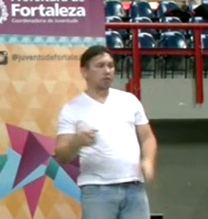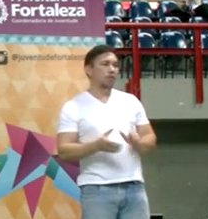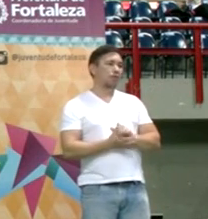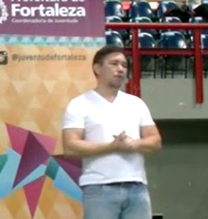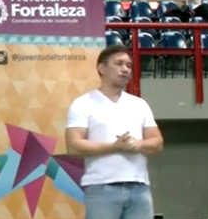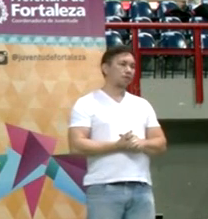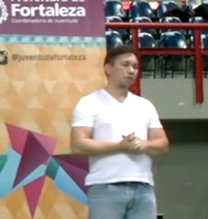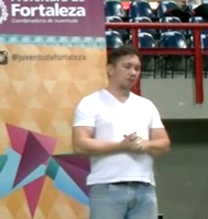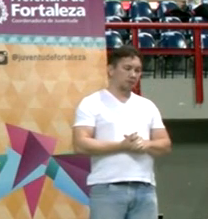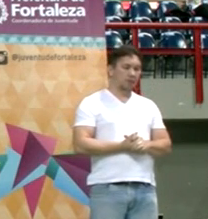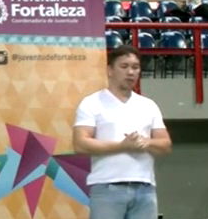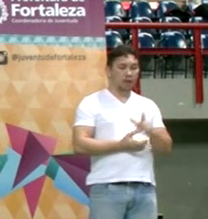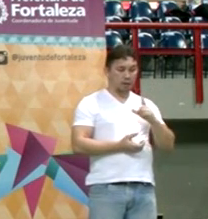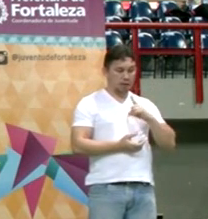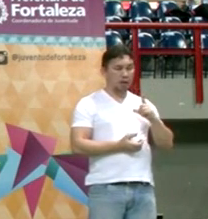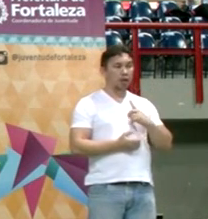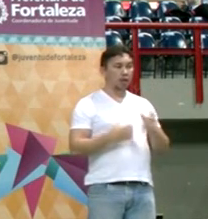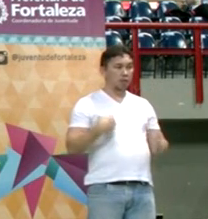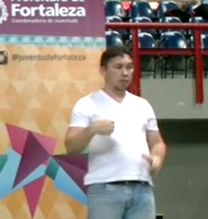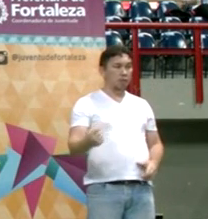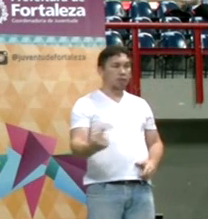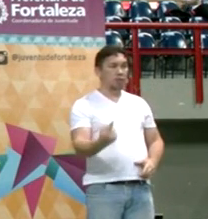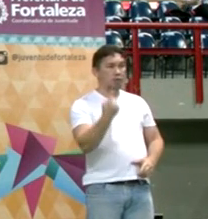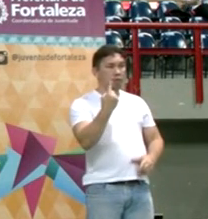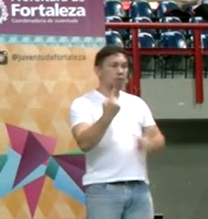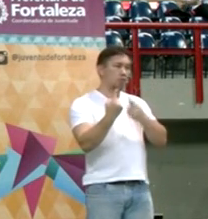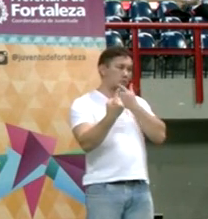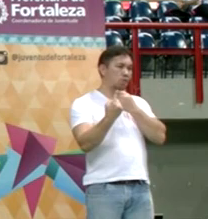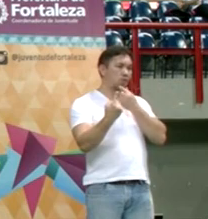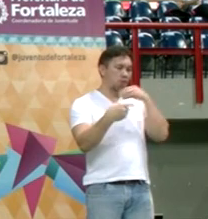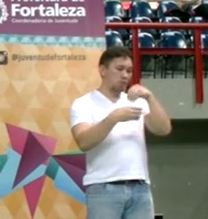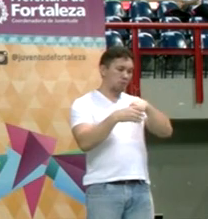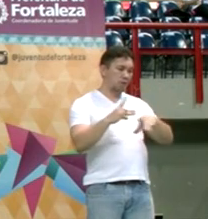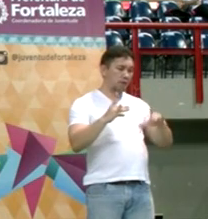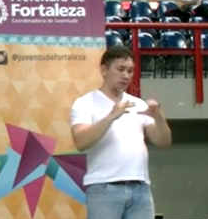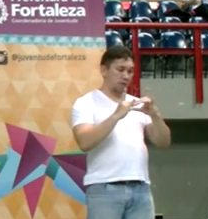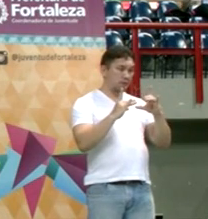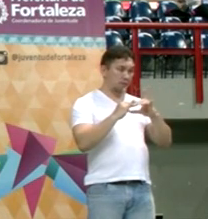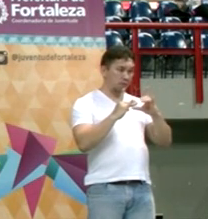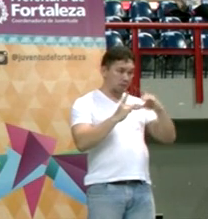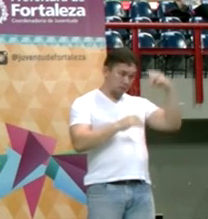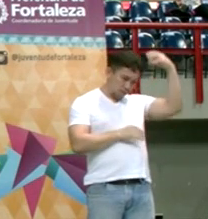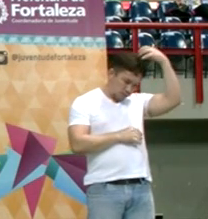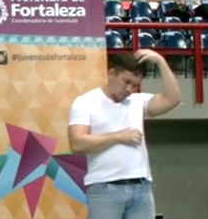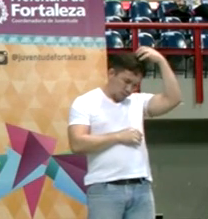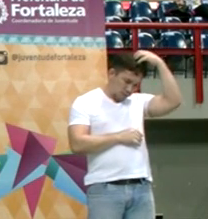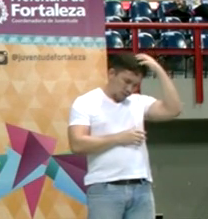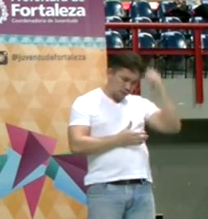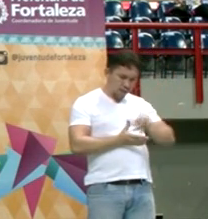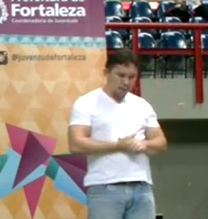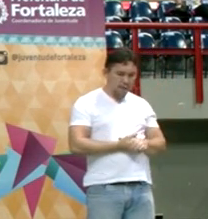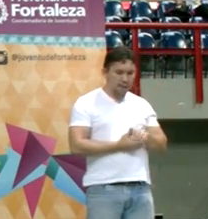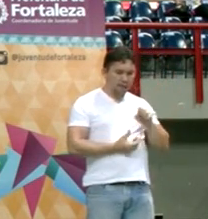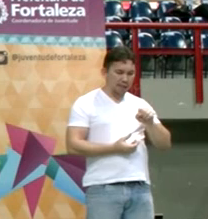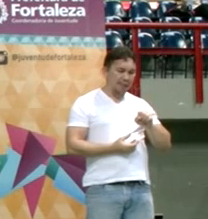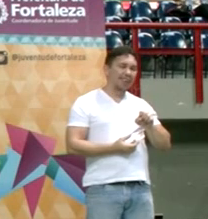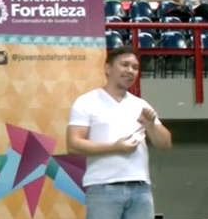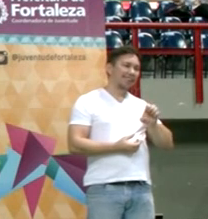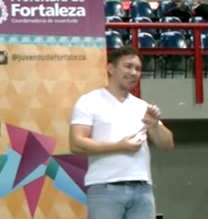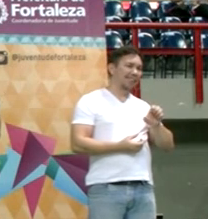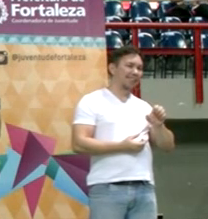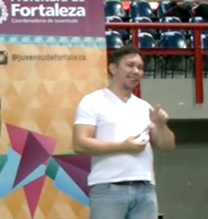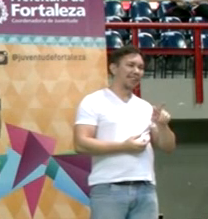deles. Ele tem um filho, o único filho homem da família real russa, o Sergei, o menino,